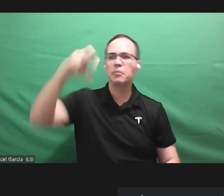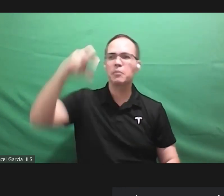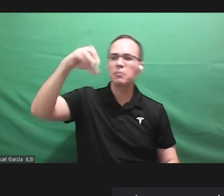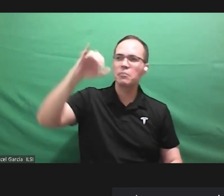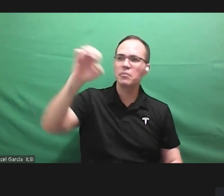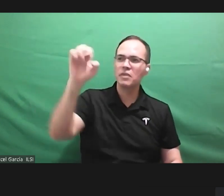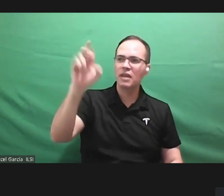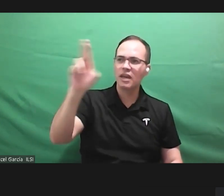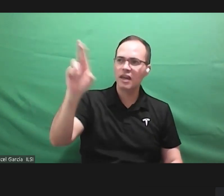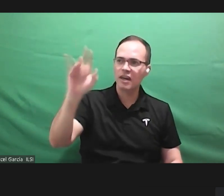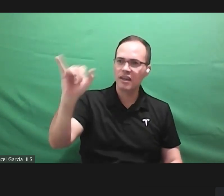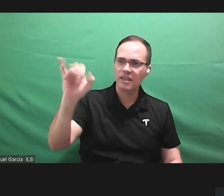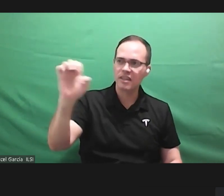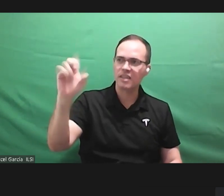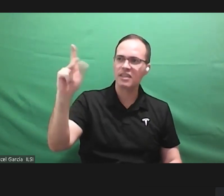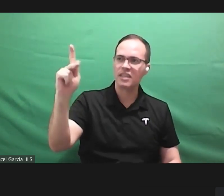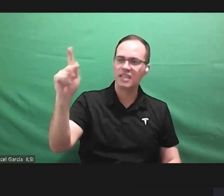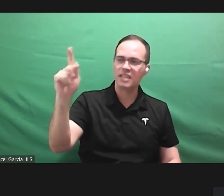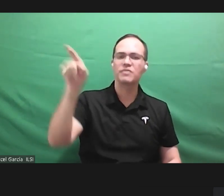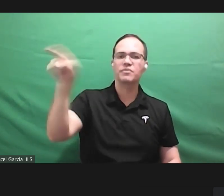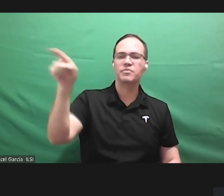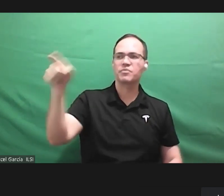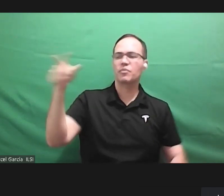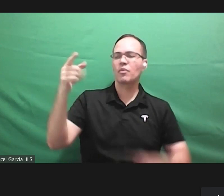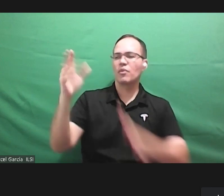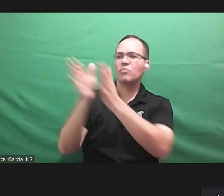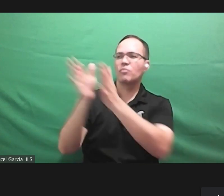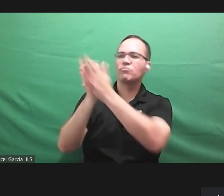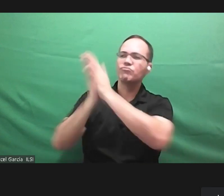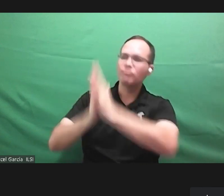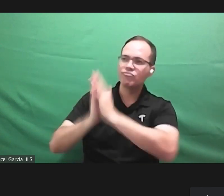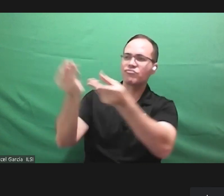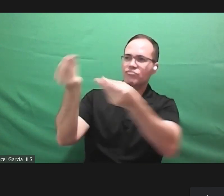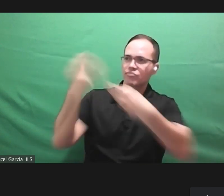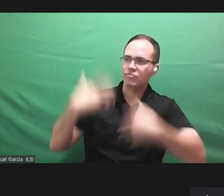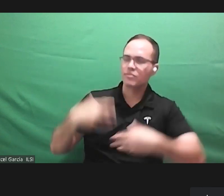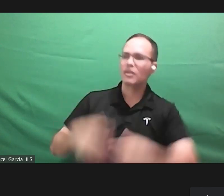también después quiera Juliana dar algún aporte. Pierrick.